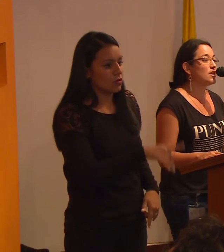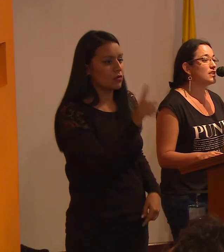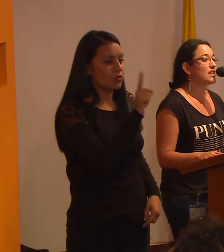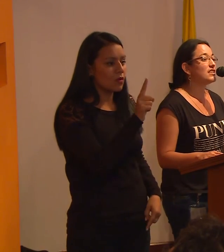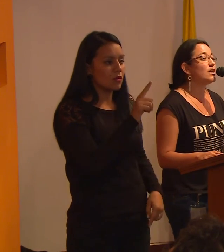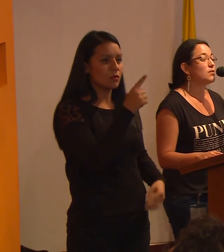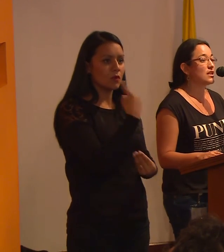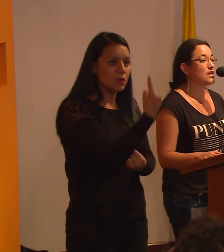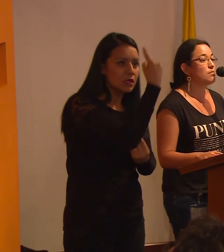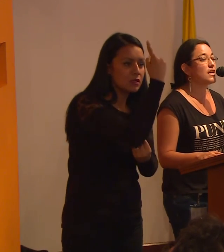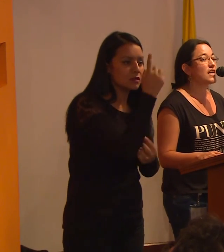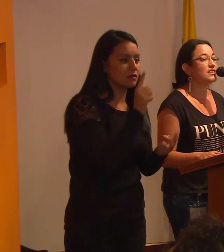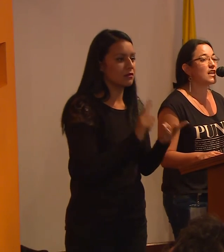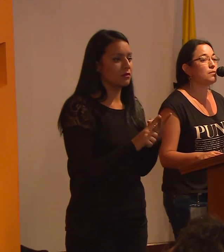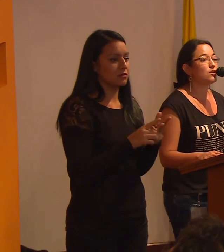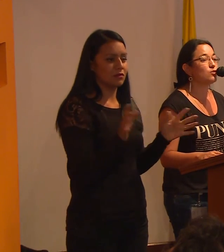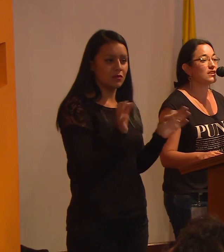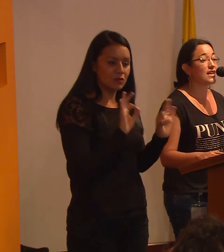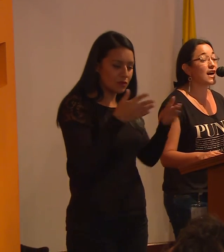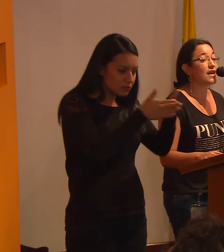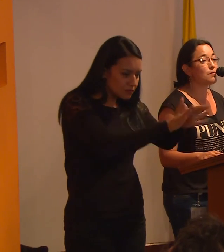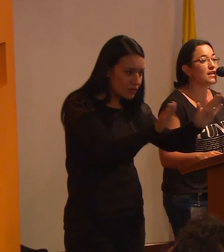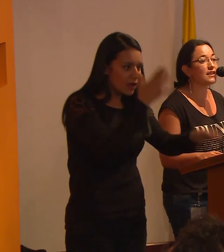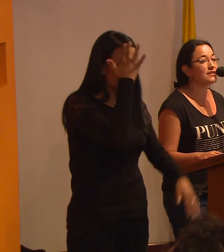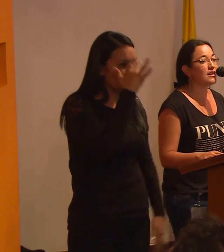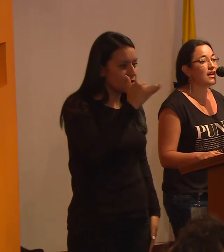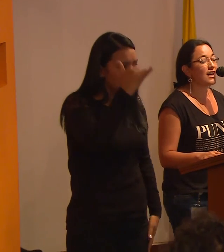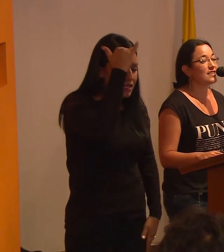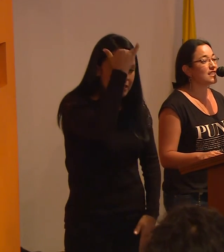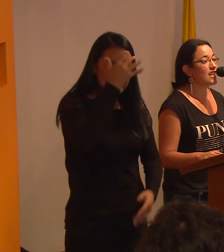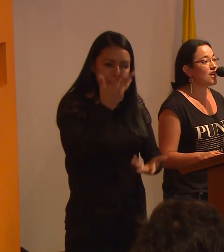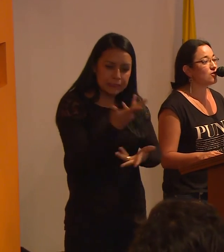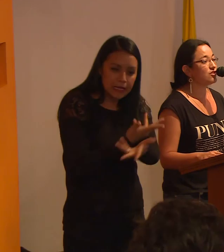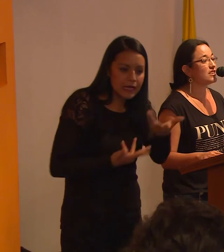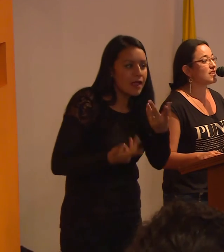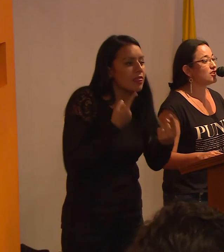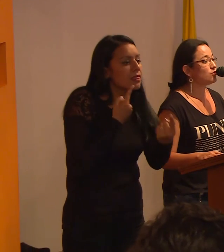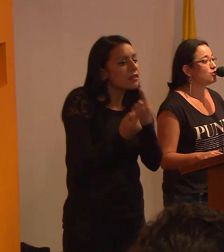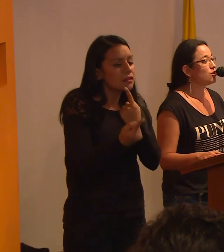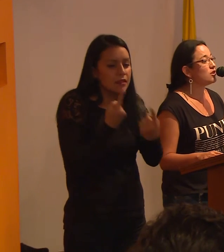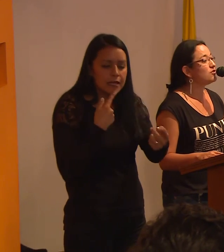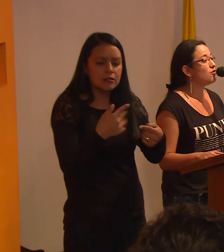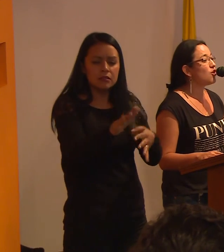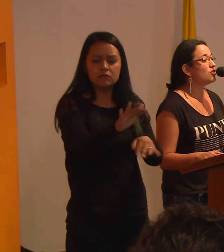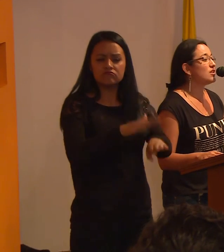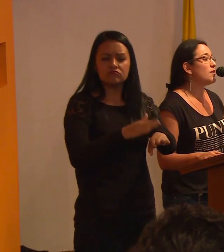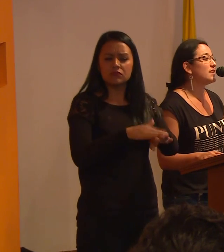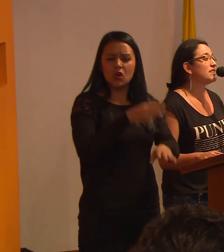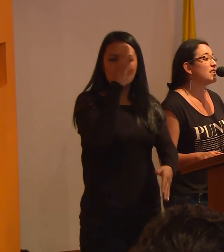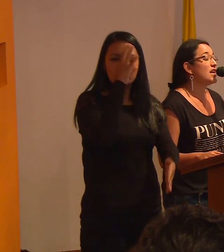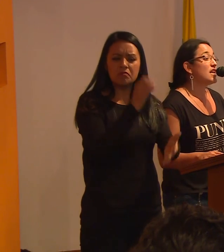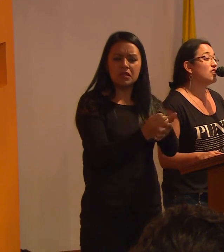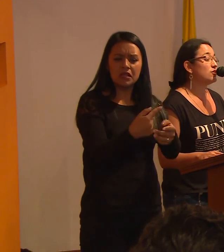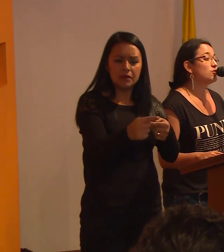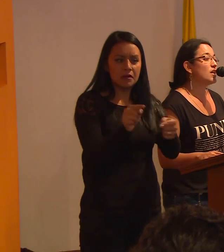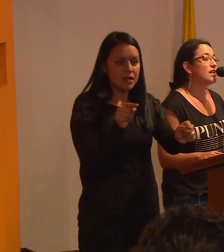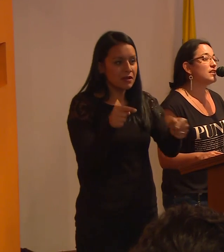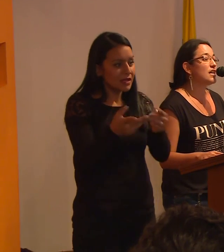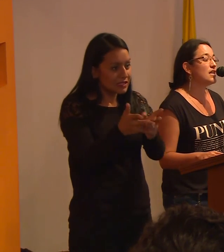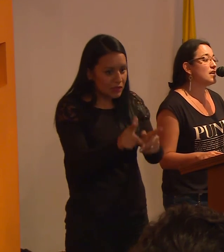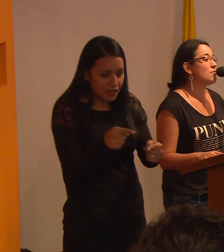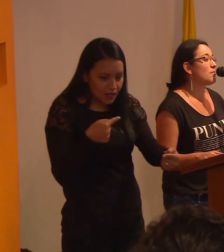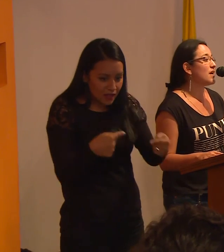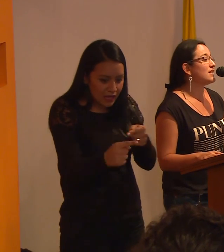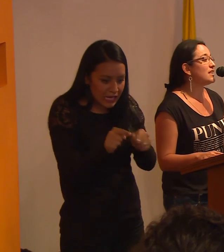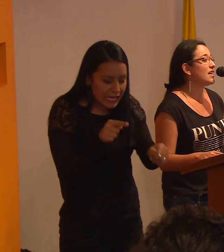aperturas políticas, también implica hacer aperturas académicas, hacer diálogos, hacer discusiones, foros, debates, y eso es